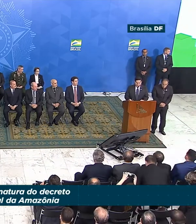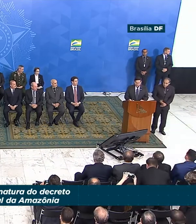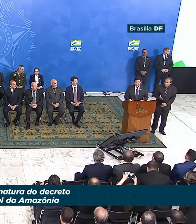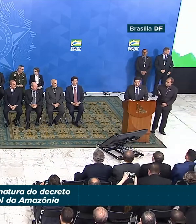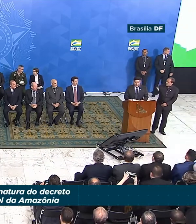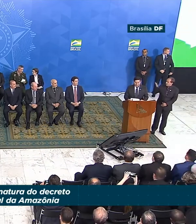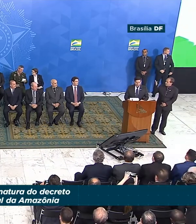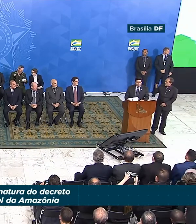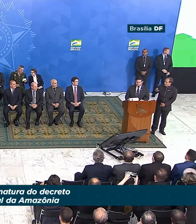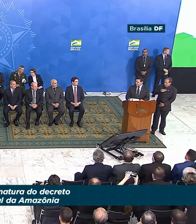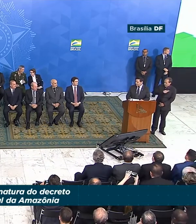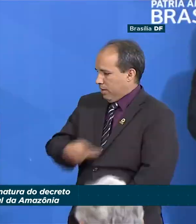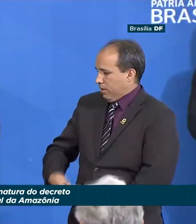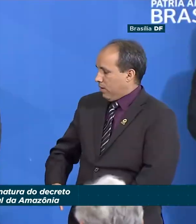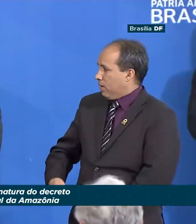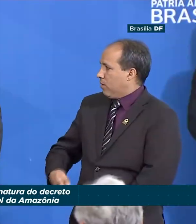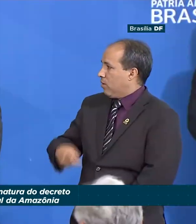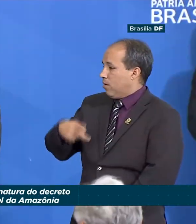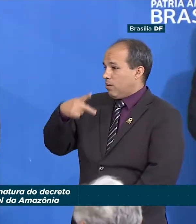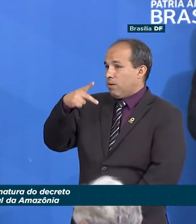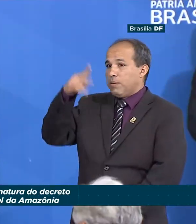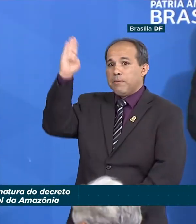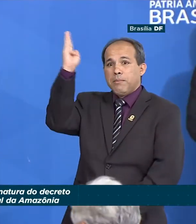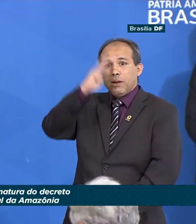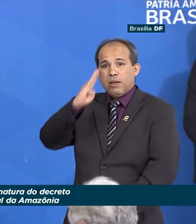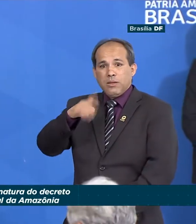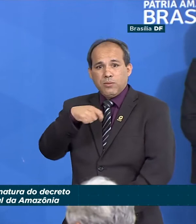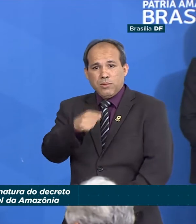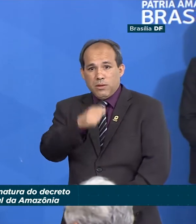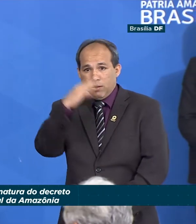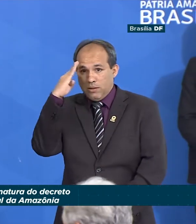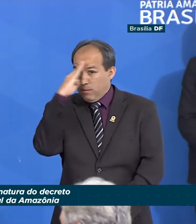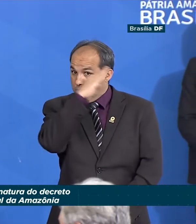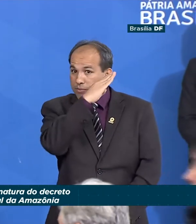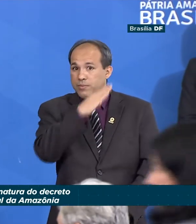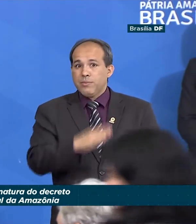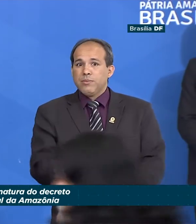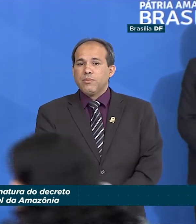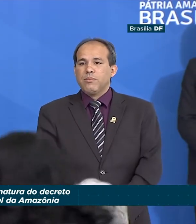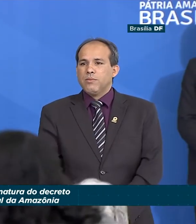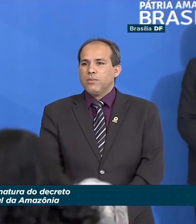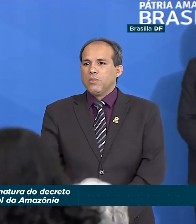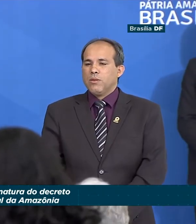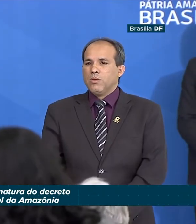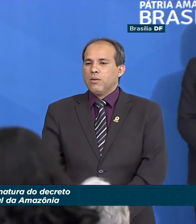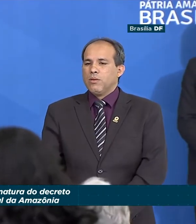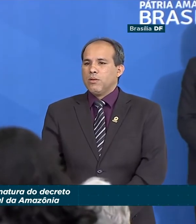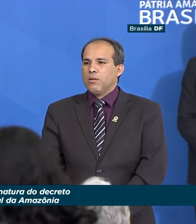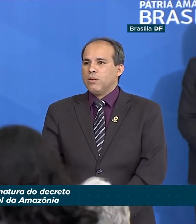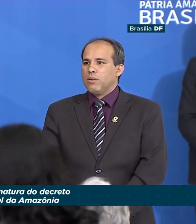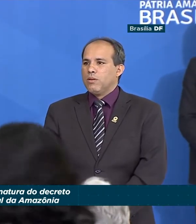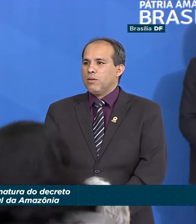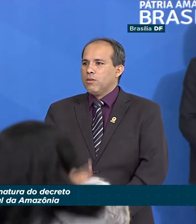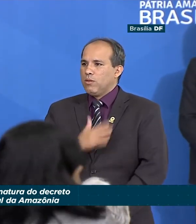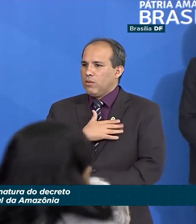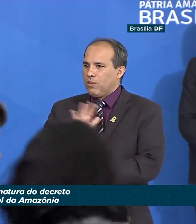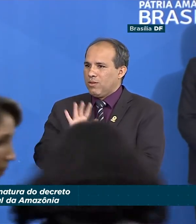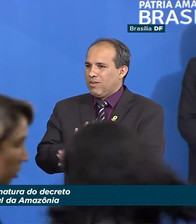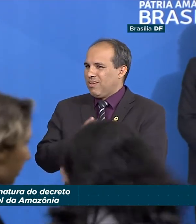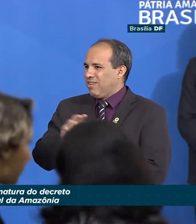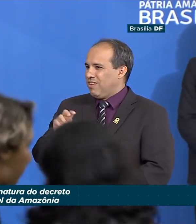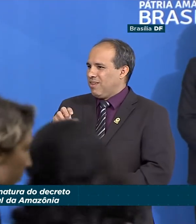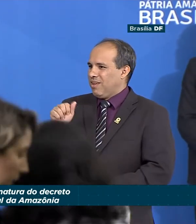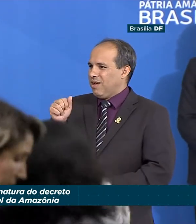Senhor presidente da República, Jair Bolsonaro, meu bicho na Academia Militar das Agulhas